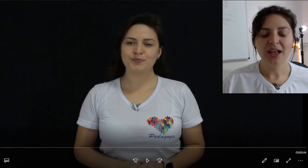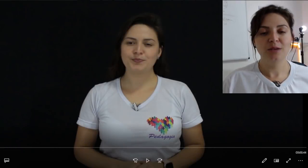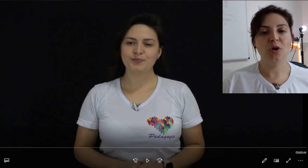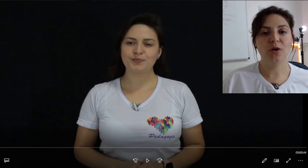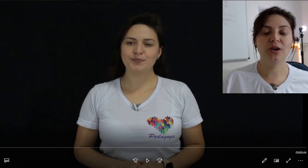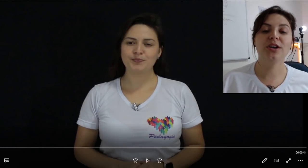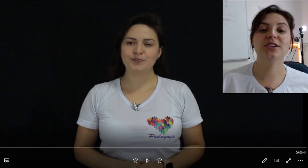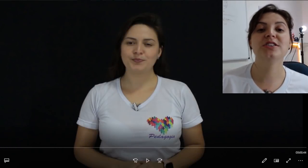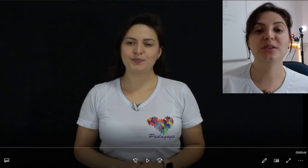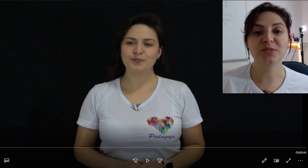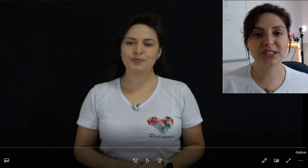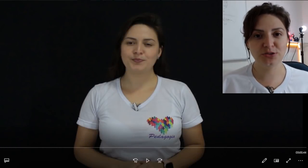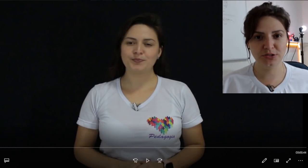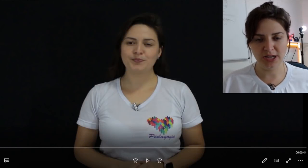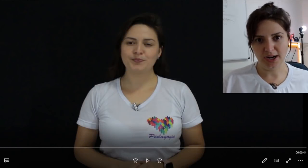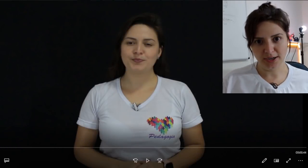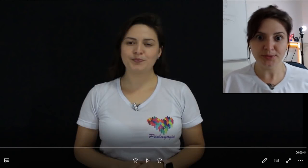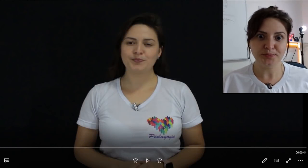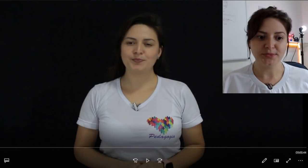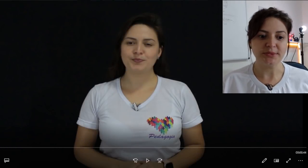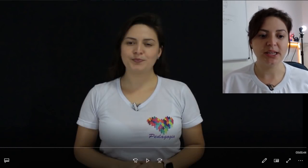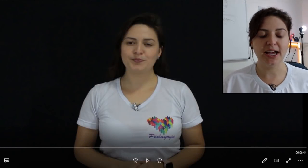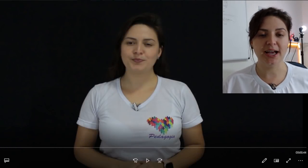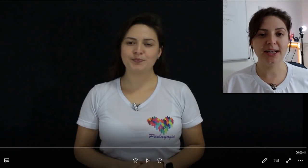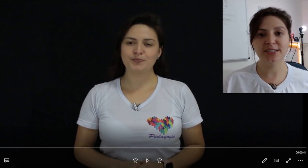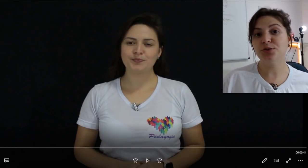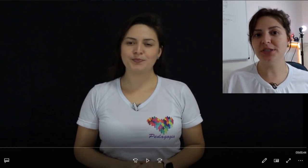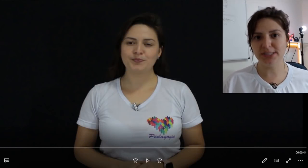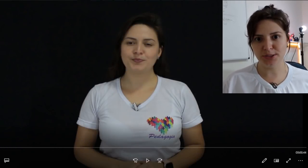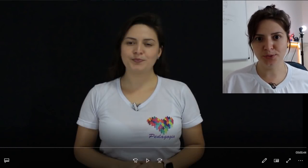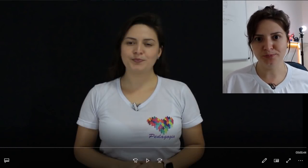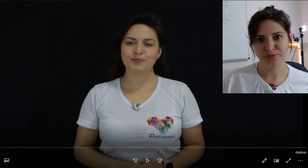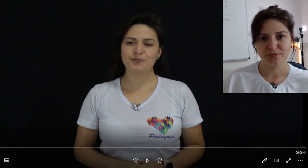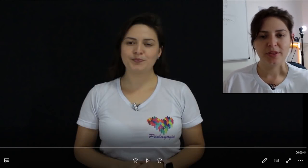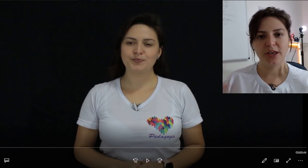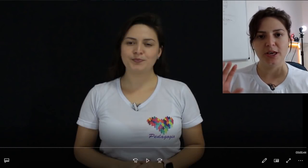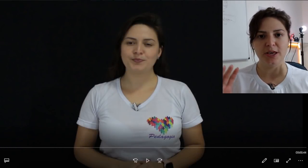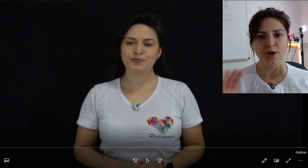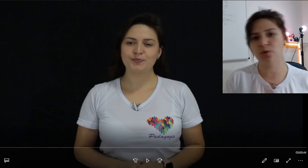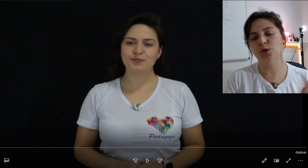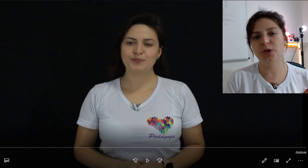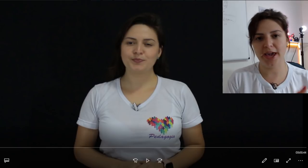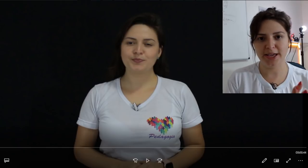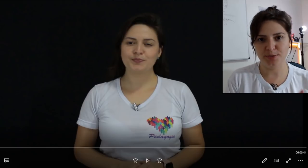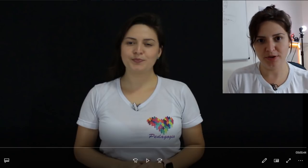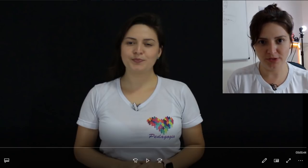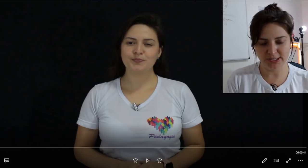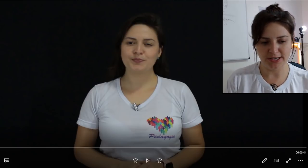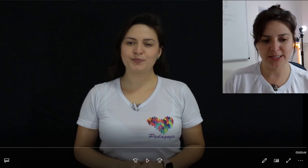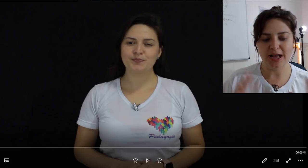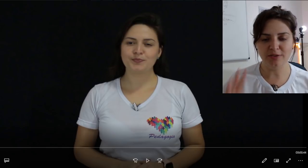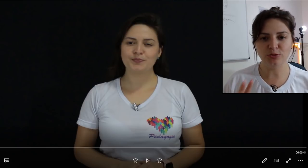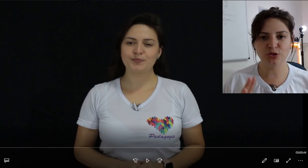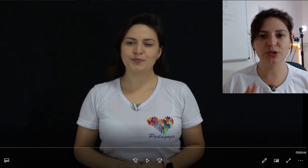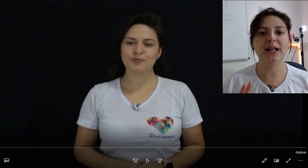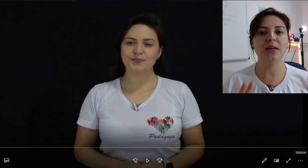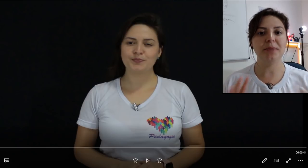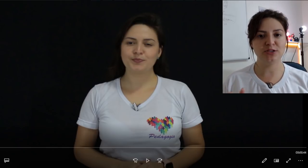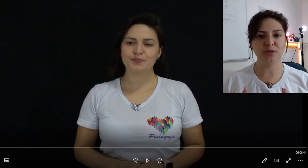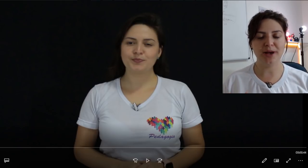Bom, agora nós vamos estudar a situação que eu coloquei aqui para vocês, tá? Vamos estudar ela passo a passo.